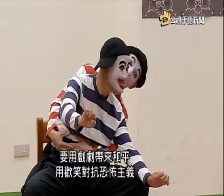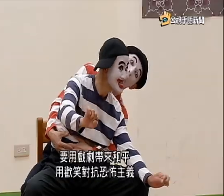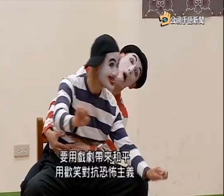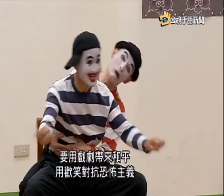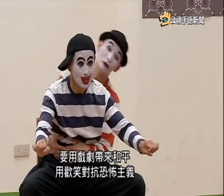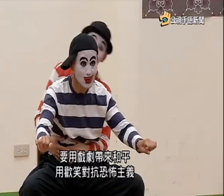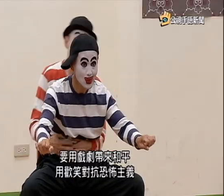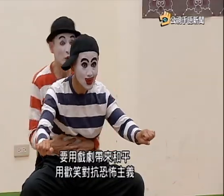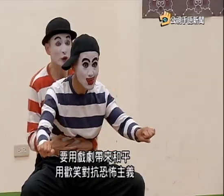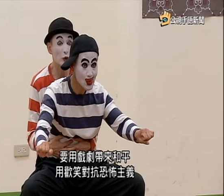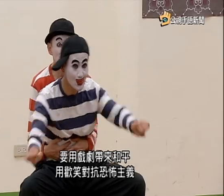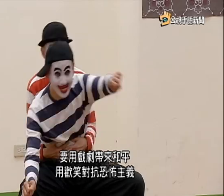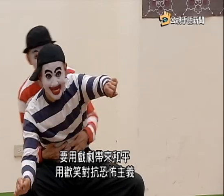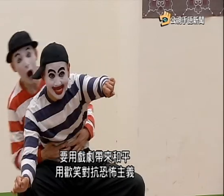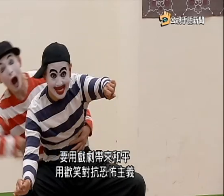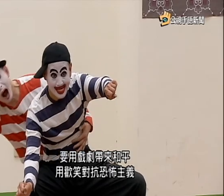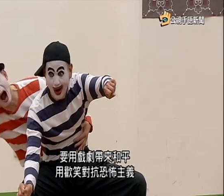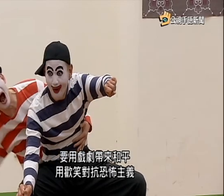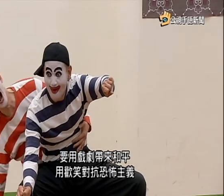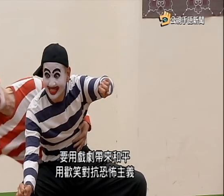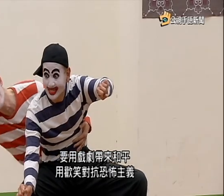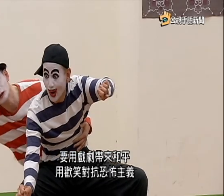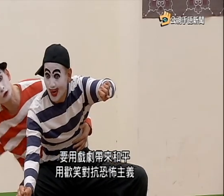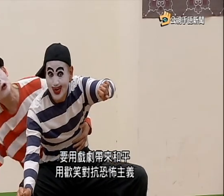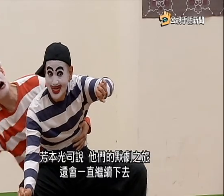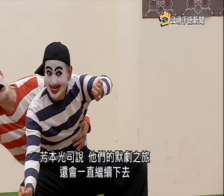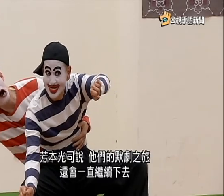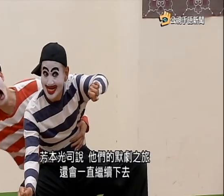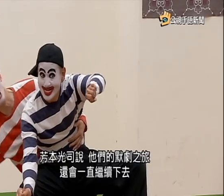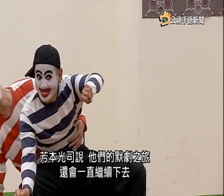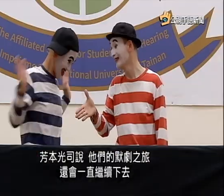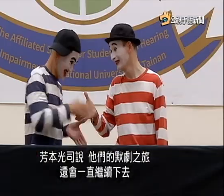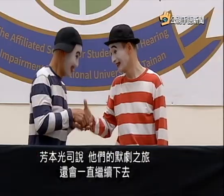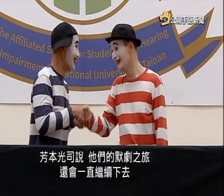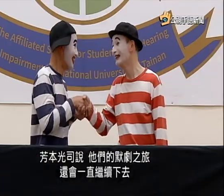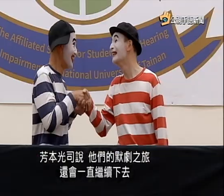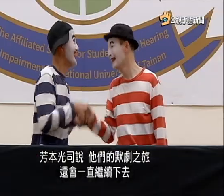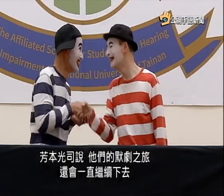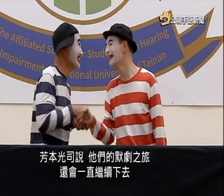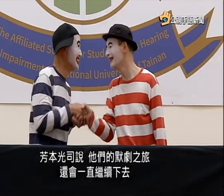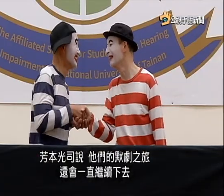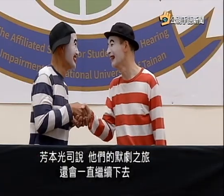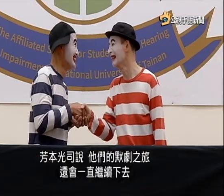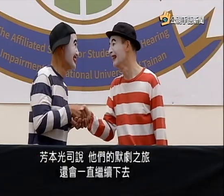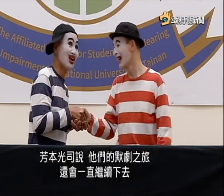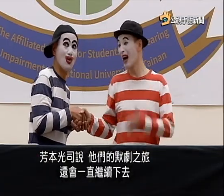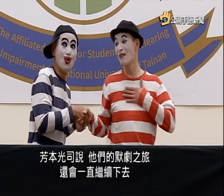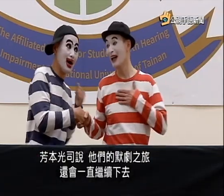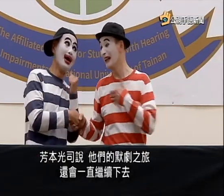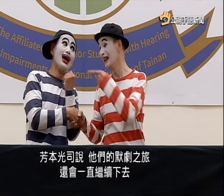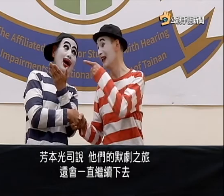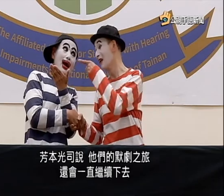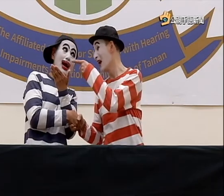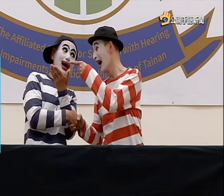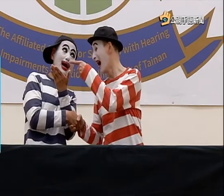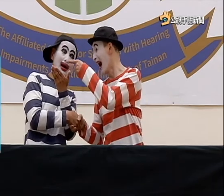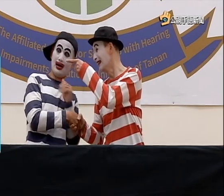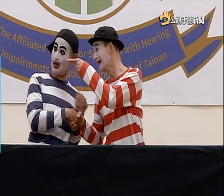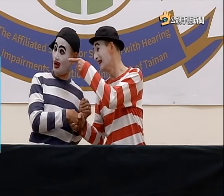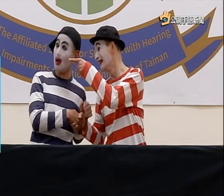平，用欢笑对抗恐怖主义。方本光司说，他们的墨剧之旅还会一直继续下去。记者欧佩君、邱福